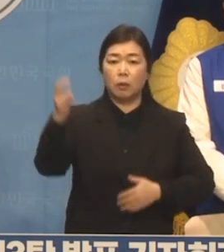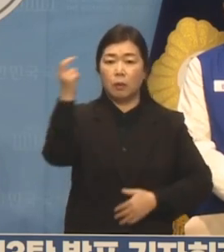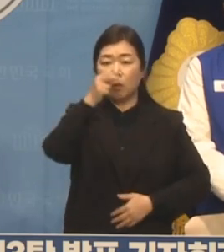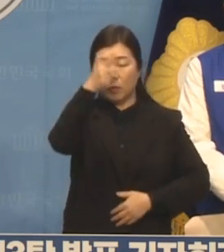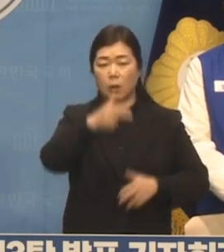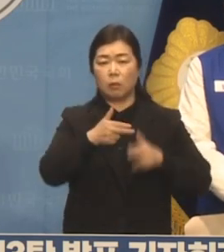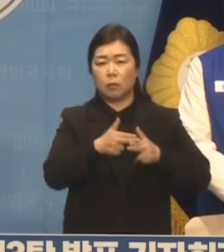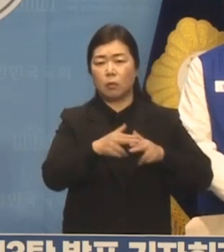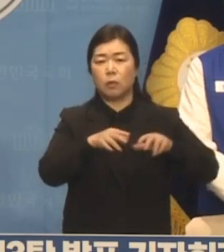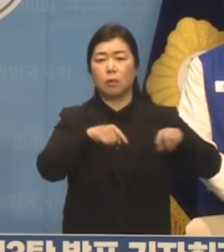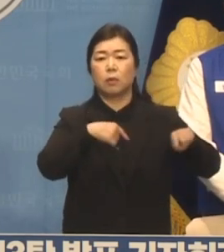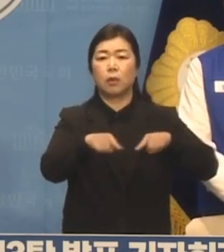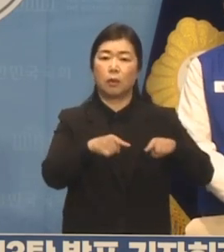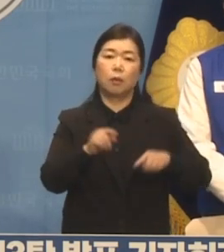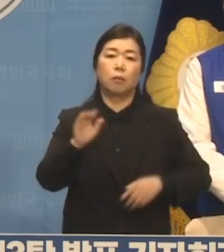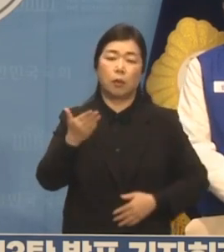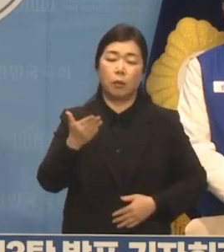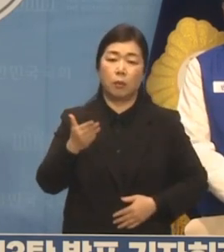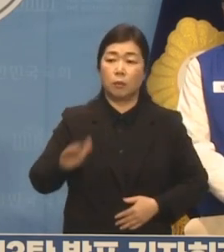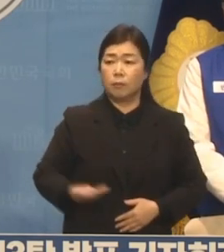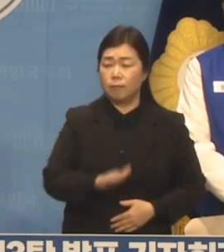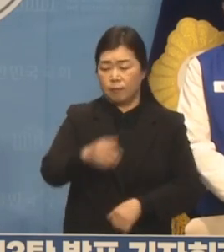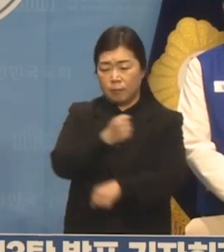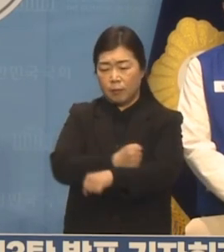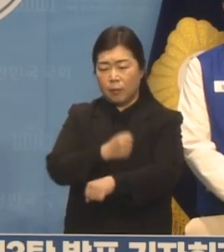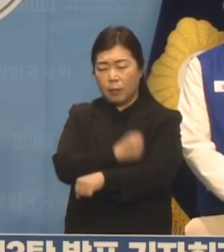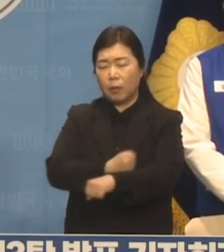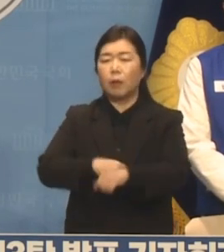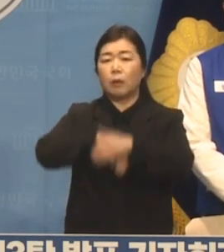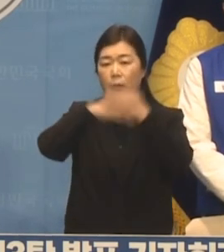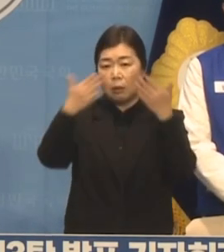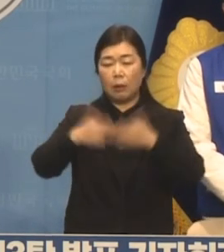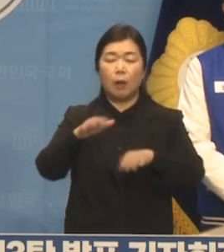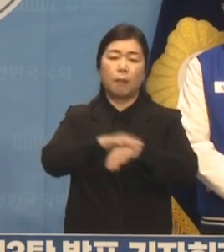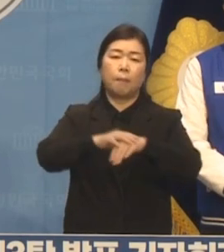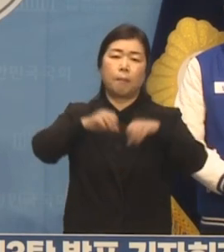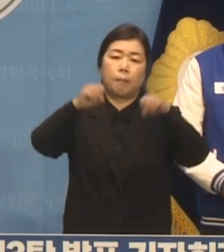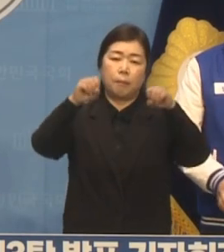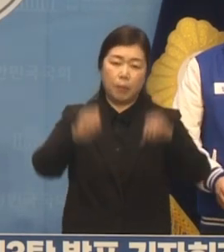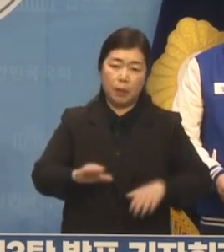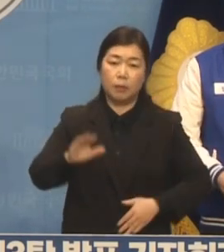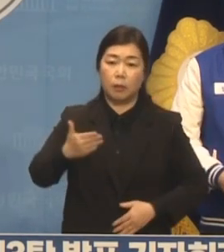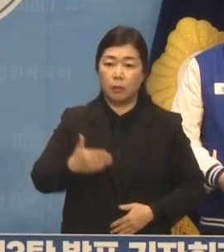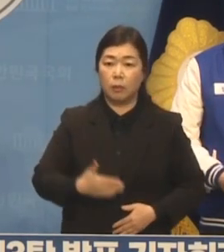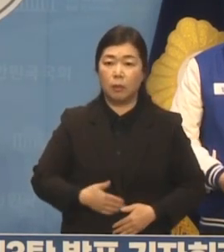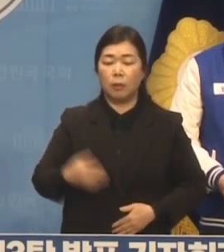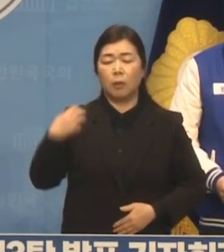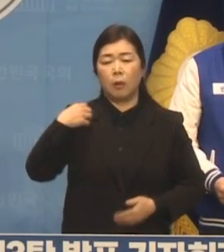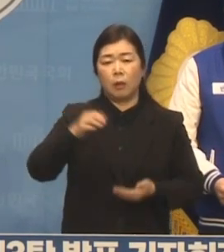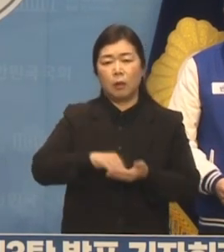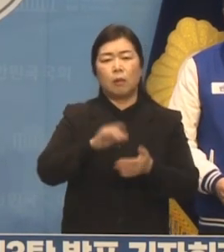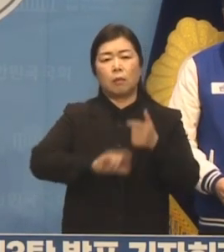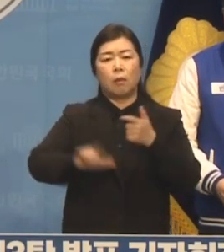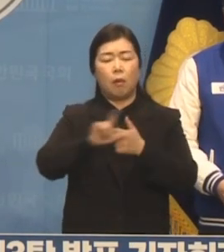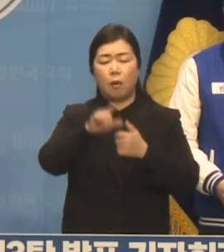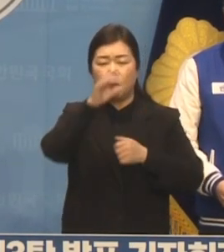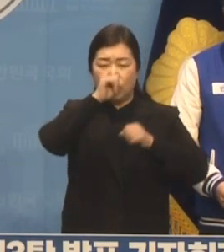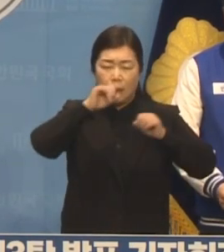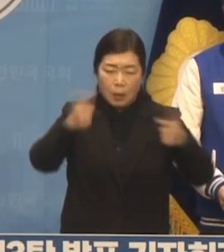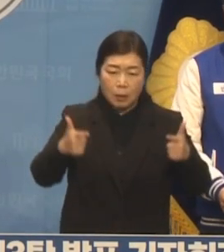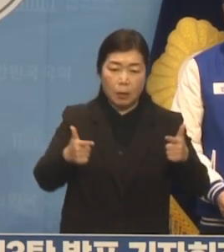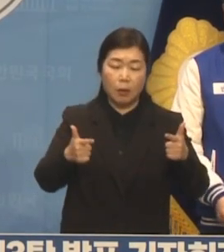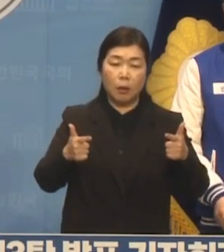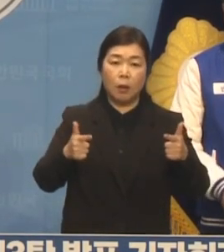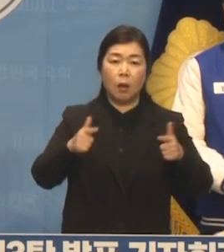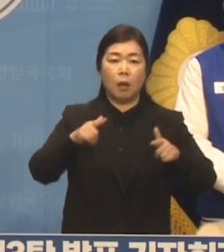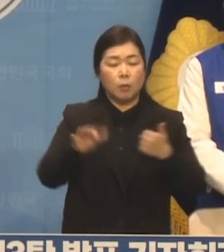되었고 저희들의 작은 성과마저 원점으로 혹은 그거보다 더 안 좋게 변했습니다.